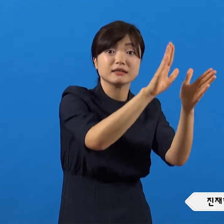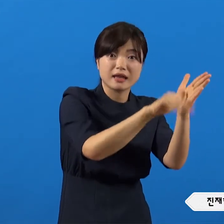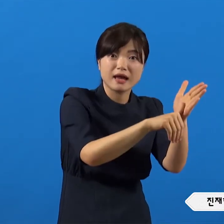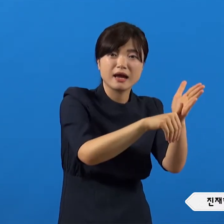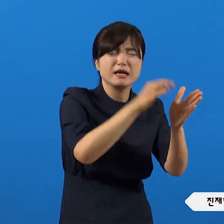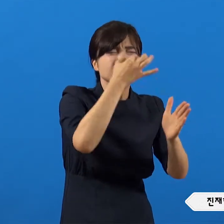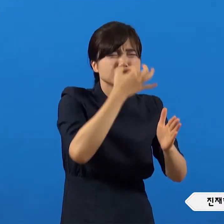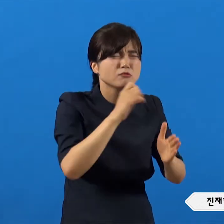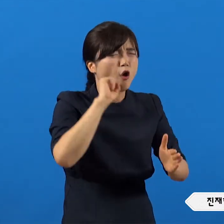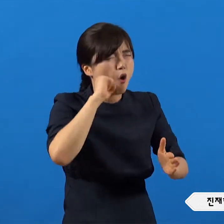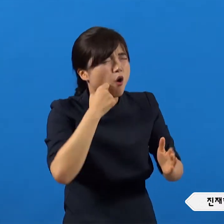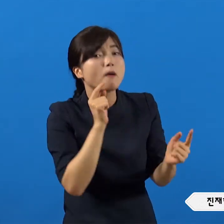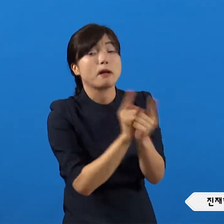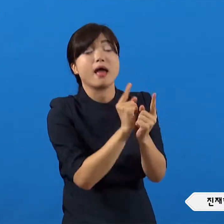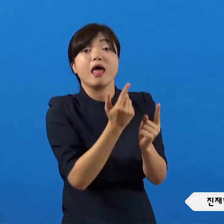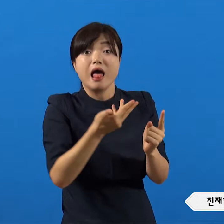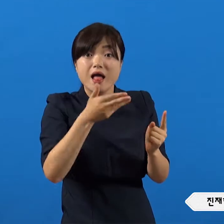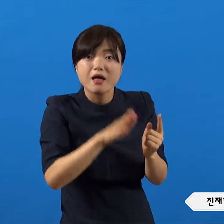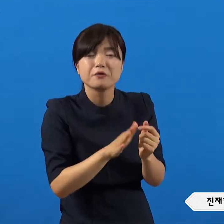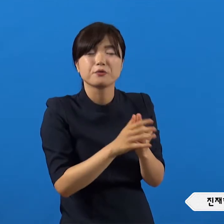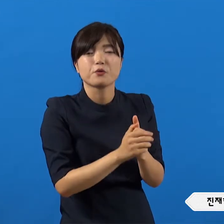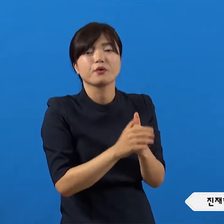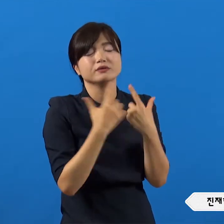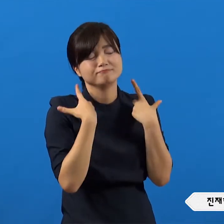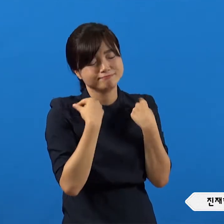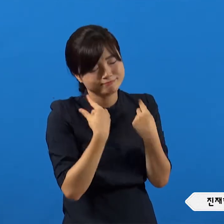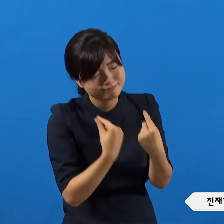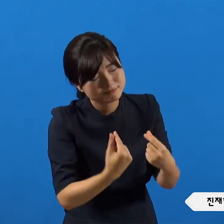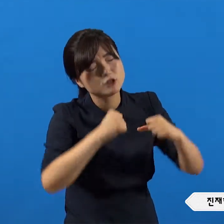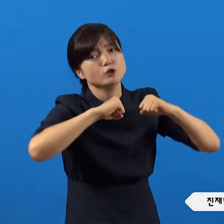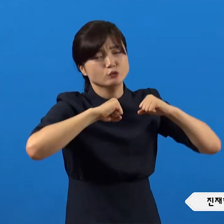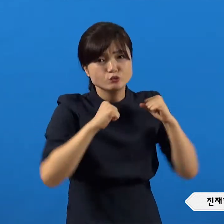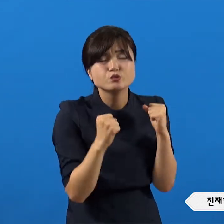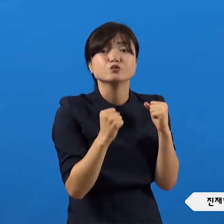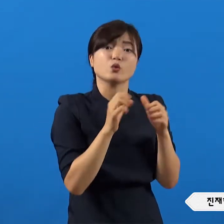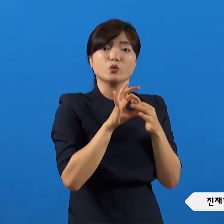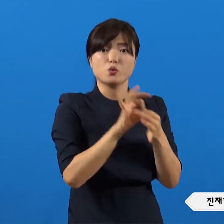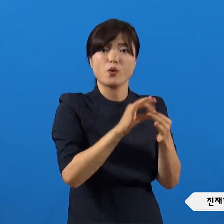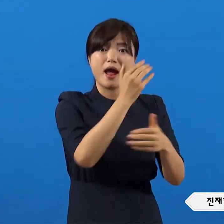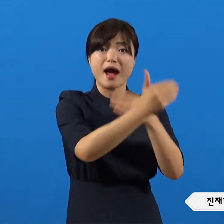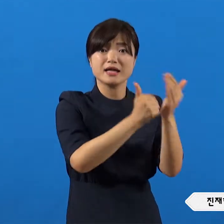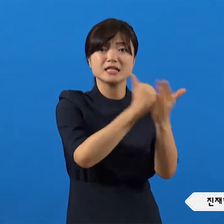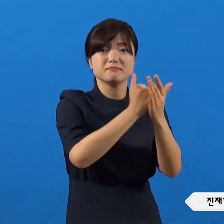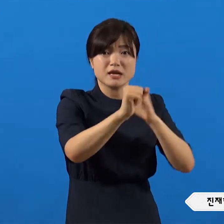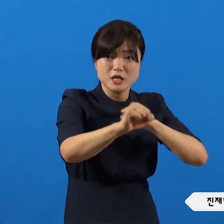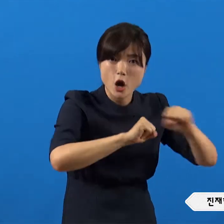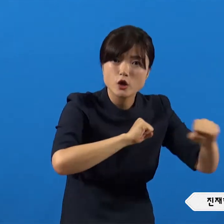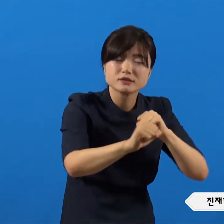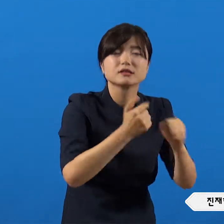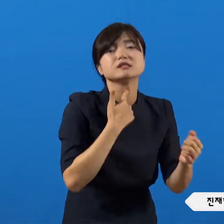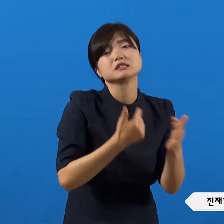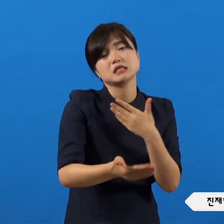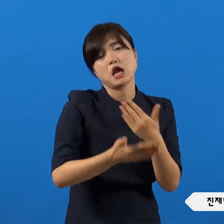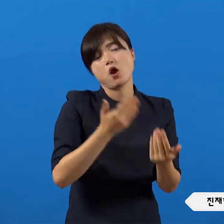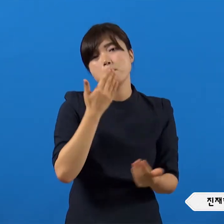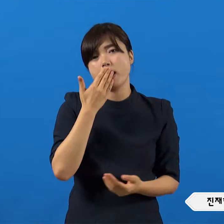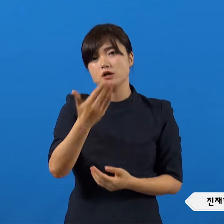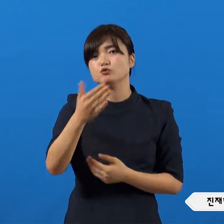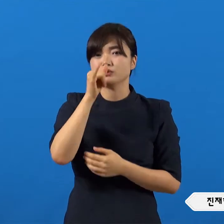우리에게 힘든 일이 있다 할지라도 여전히 순종을 통해 하나님의 역사를